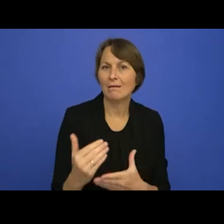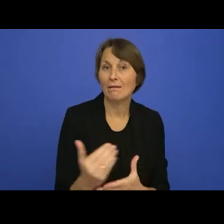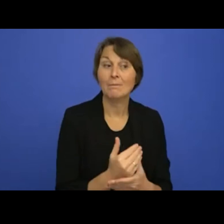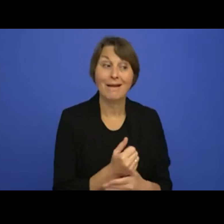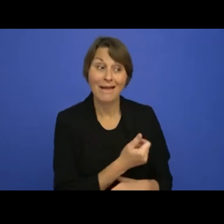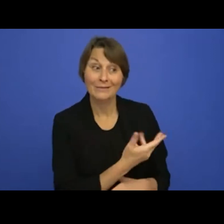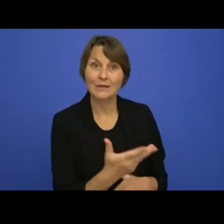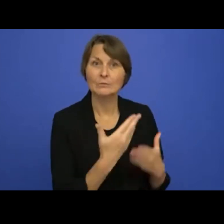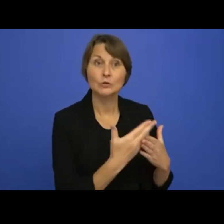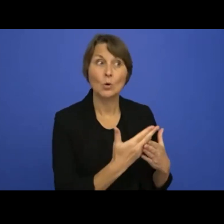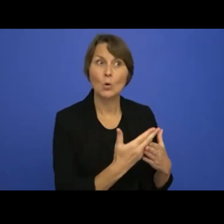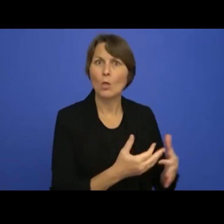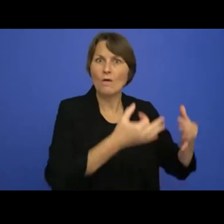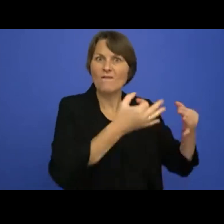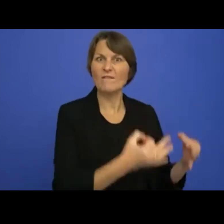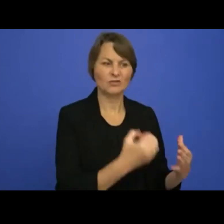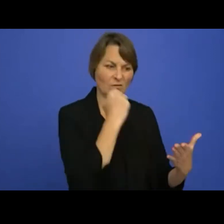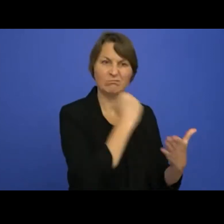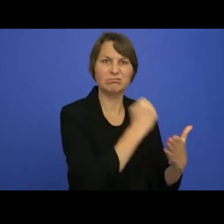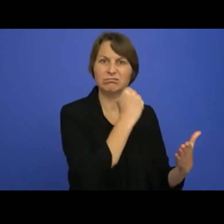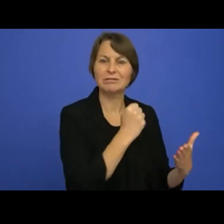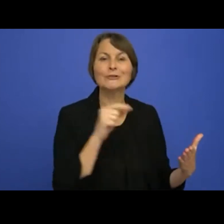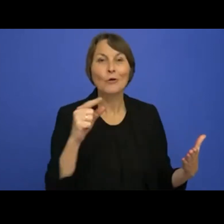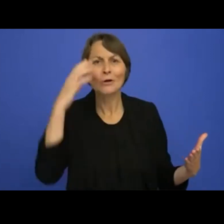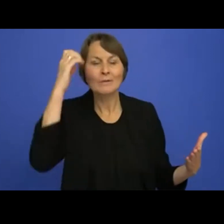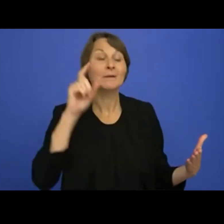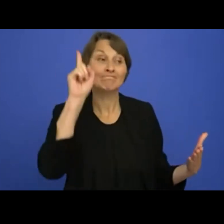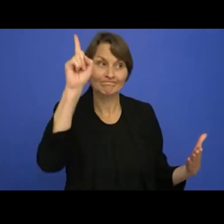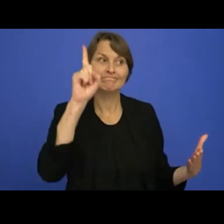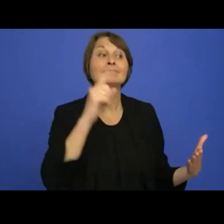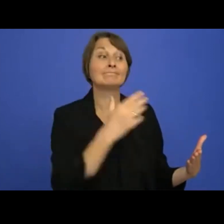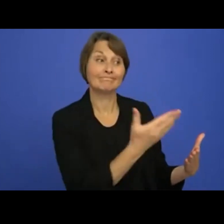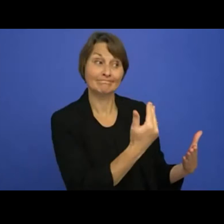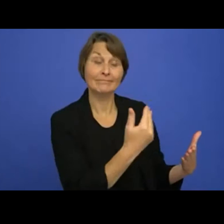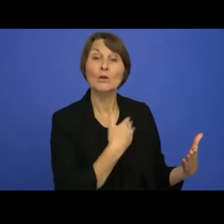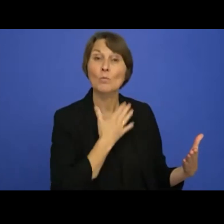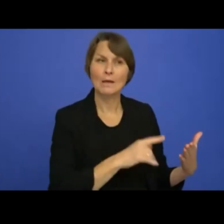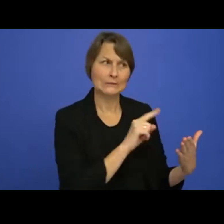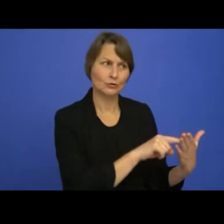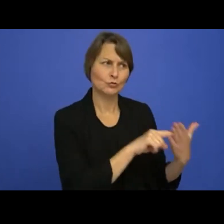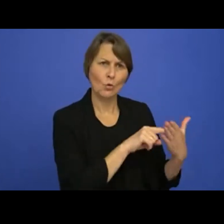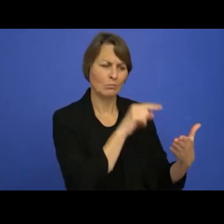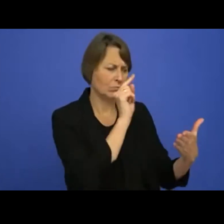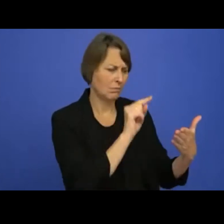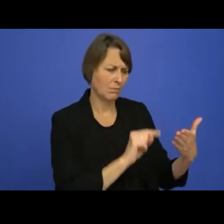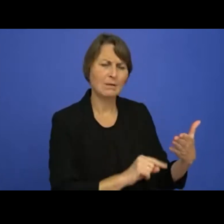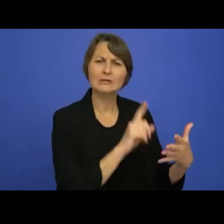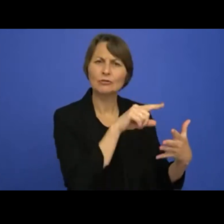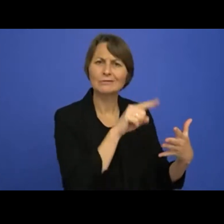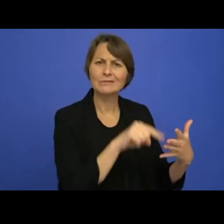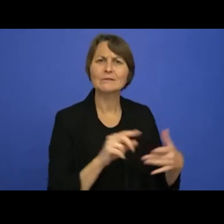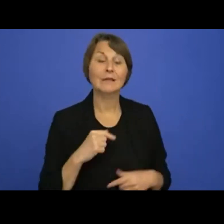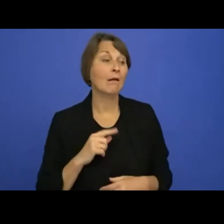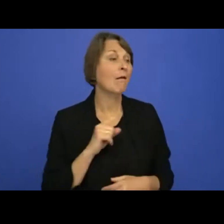beaucoup d'écoles qui ne sont même pas inscrites ou sous contrat avec l'État. Il faut qu'il y ait donc